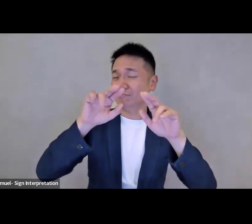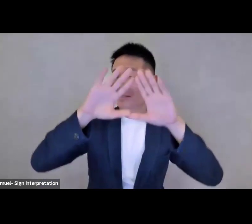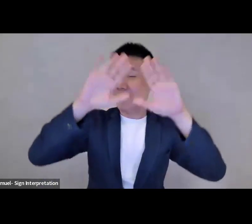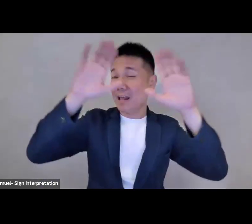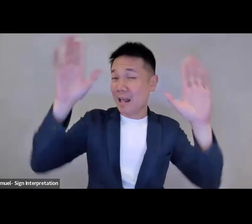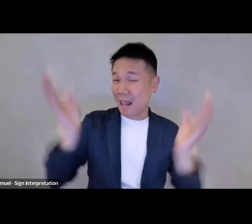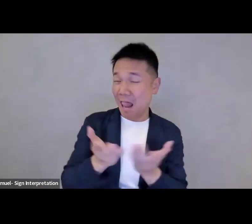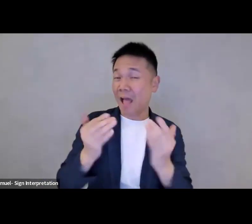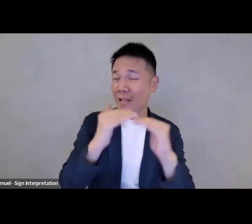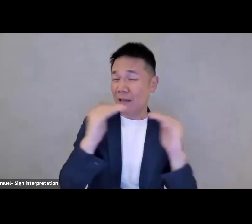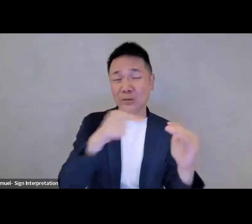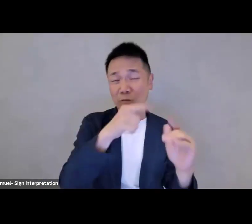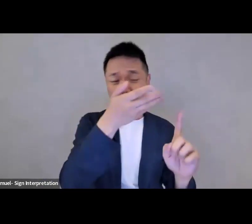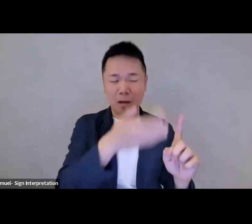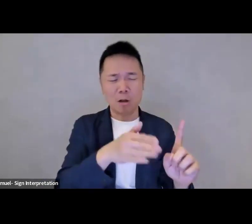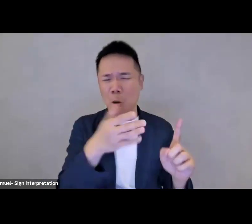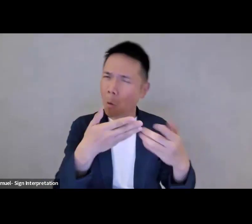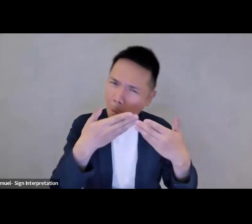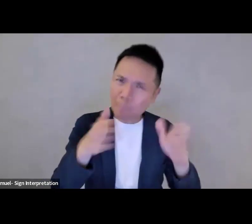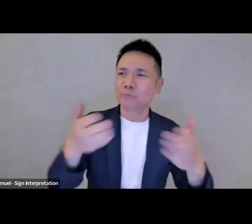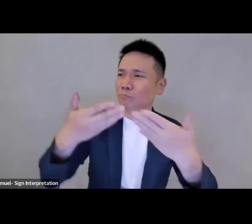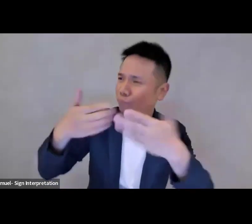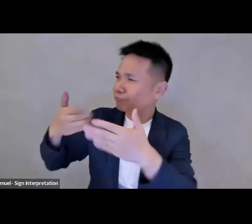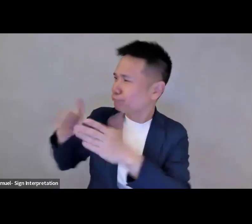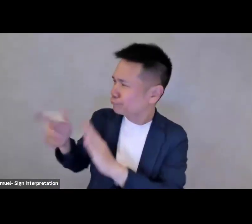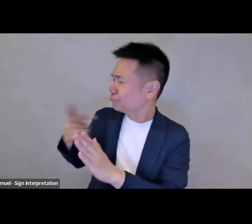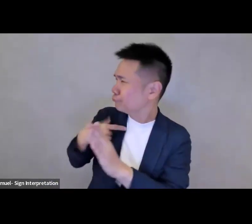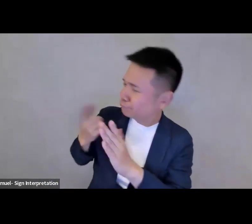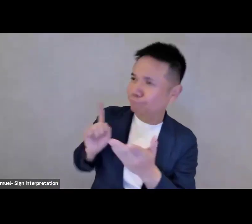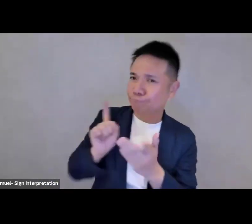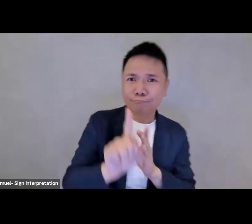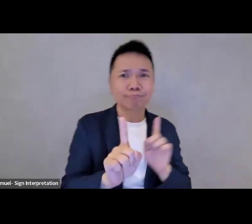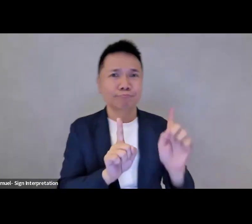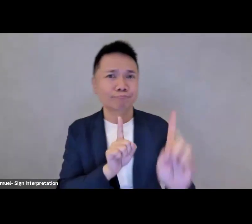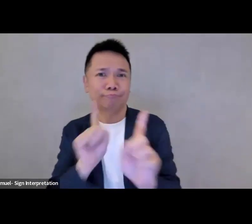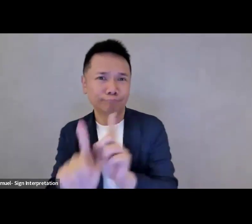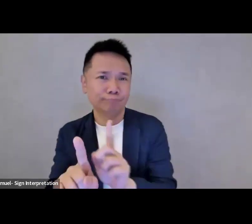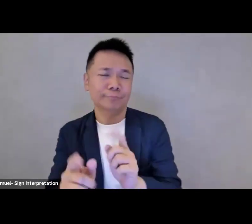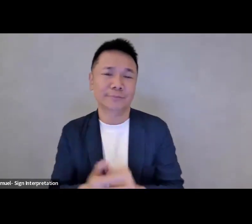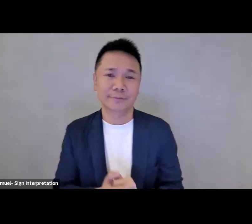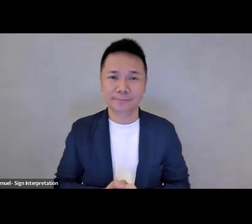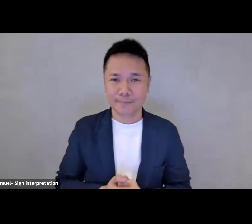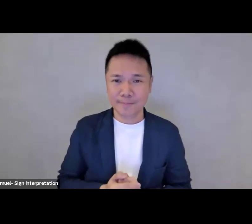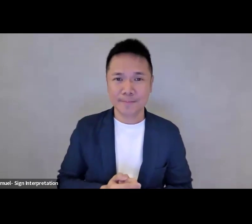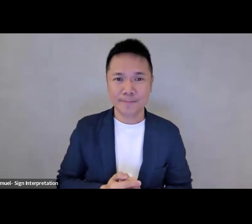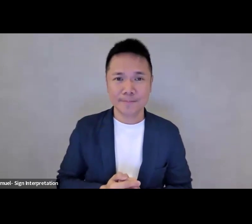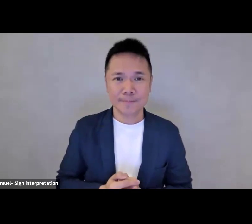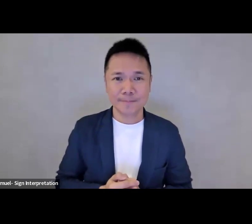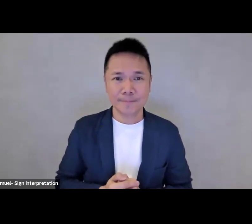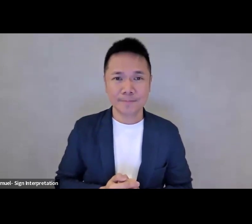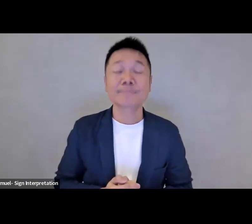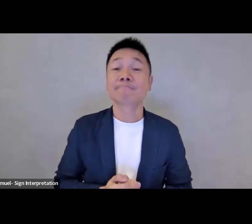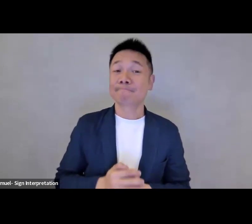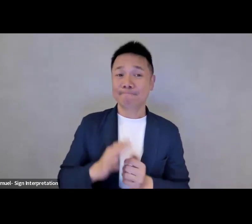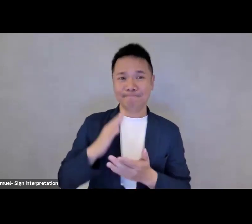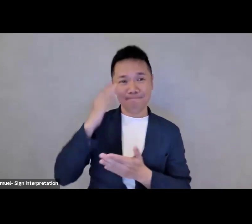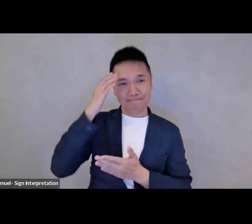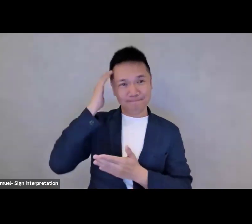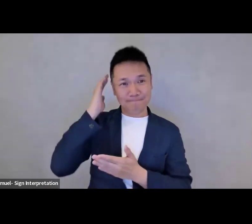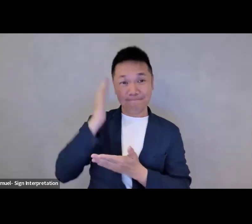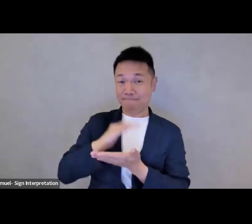而且以及在把它带领我们更变成更国际性的层级。